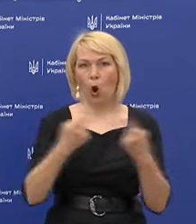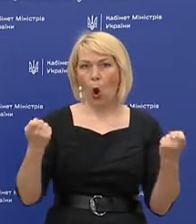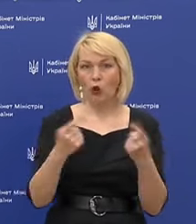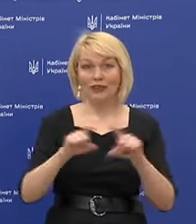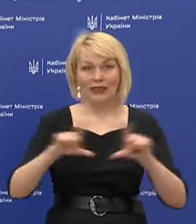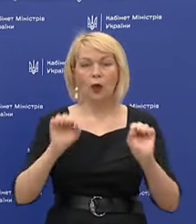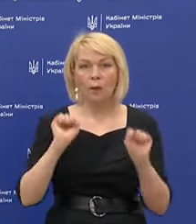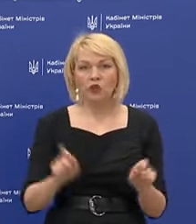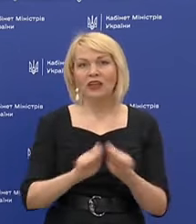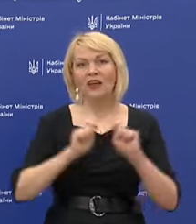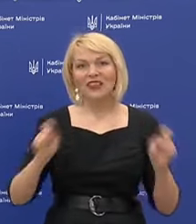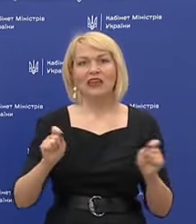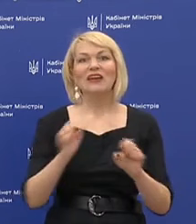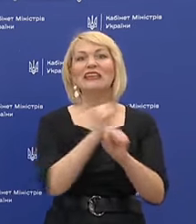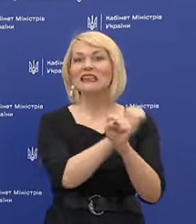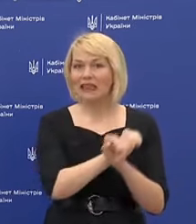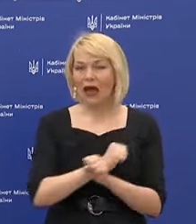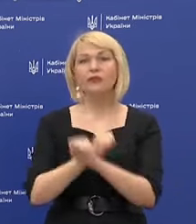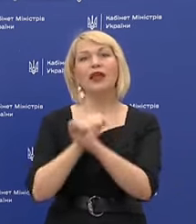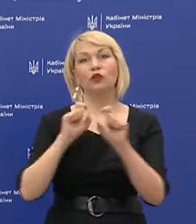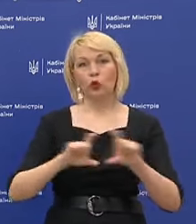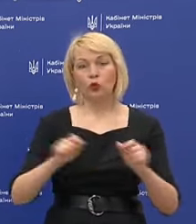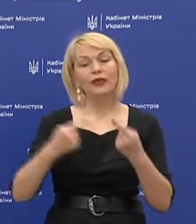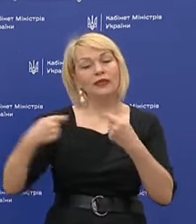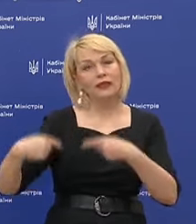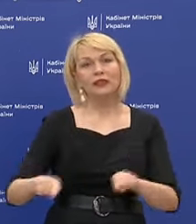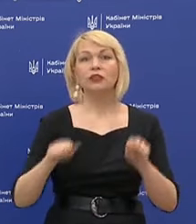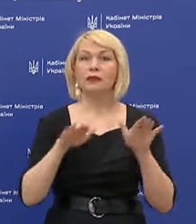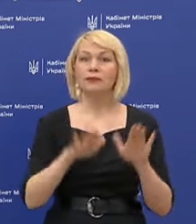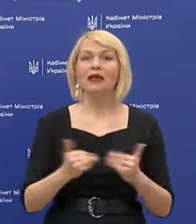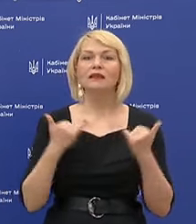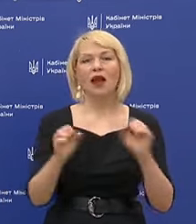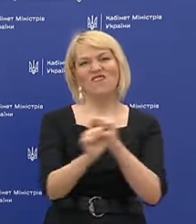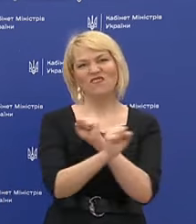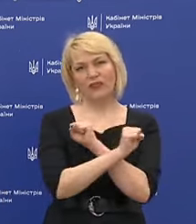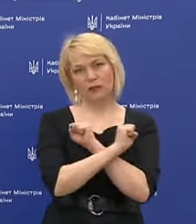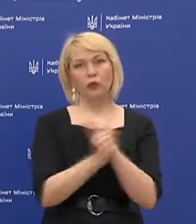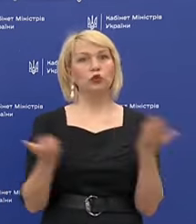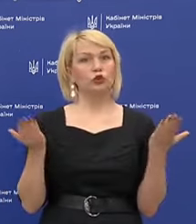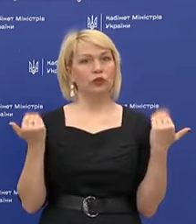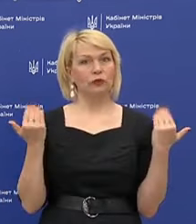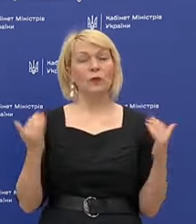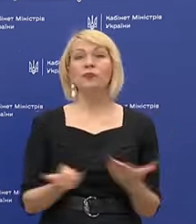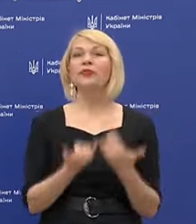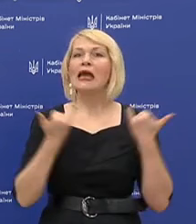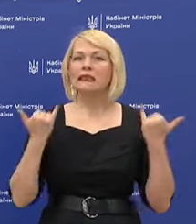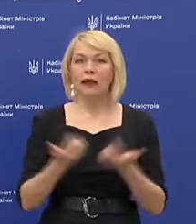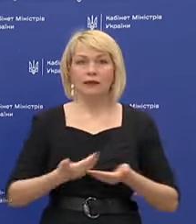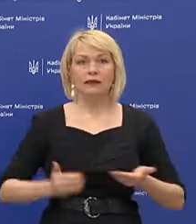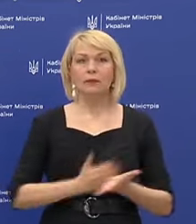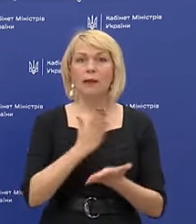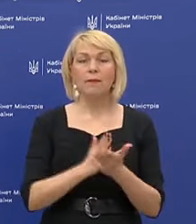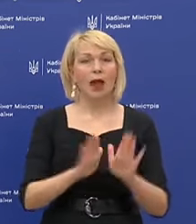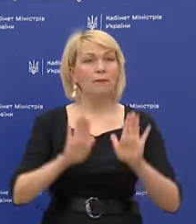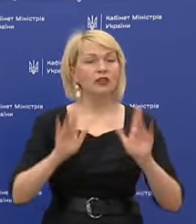буде відкривати і санаторії, а також інші місця для відпочинку. Зараз ми маємо